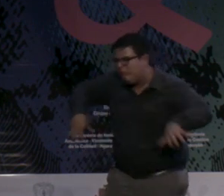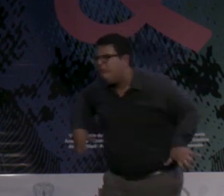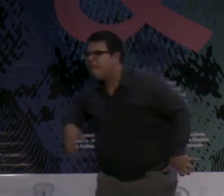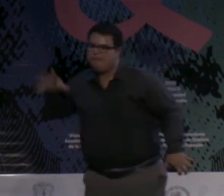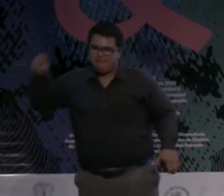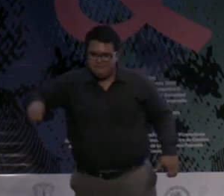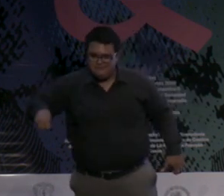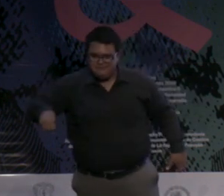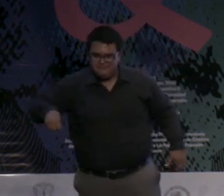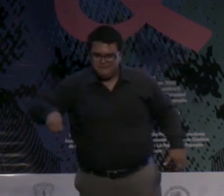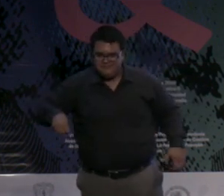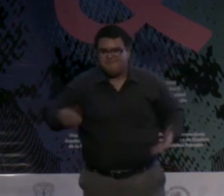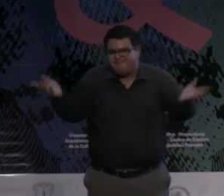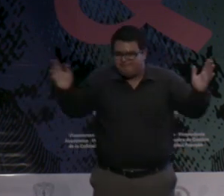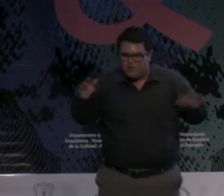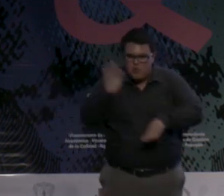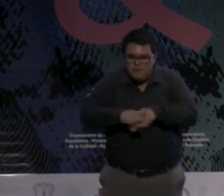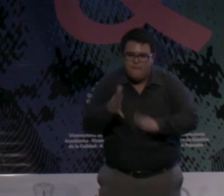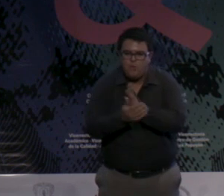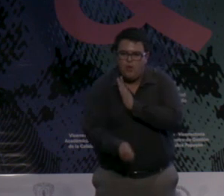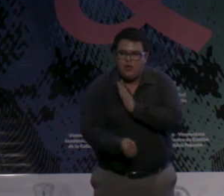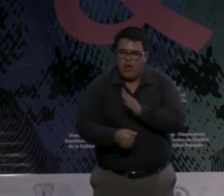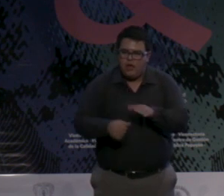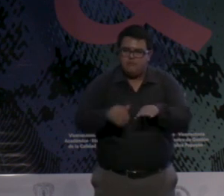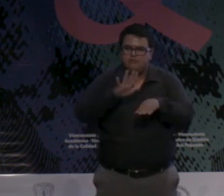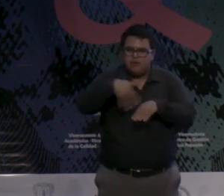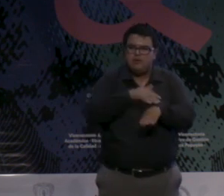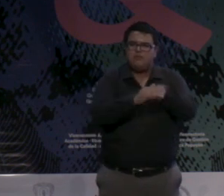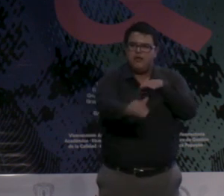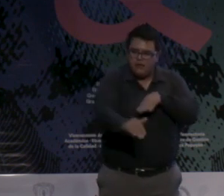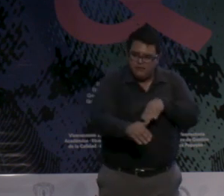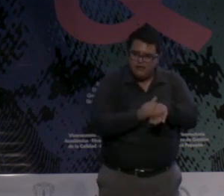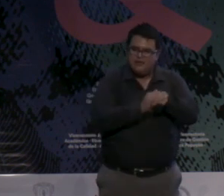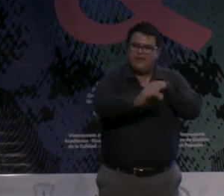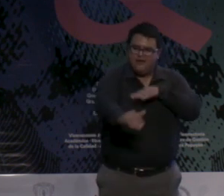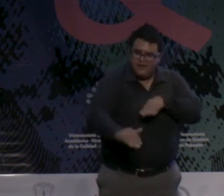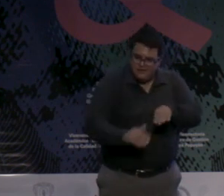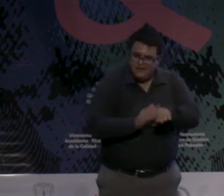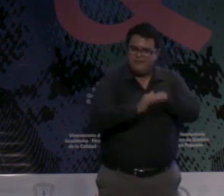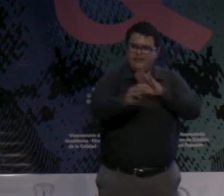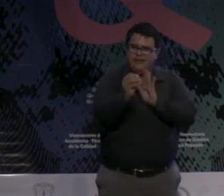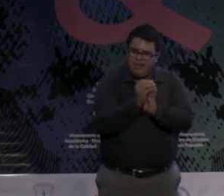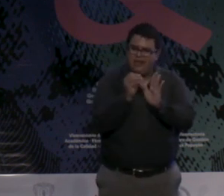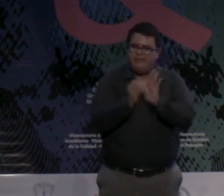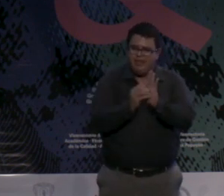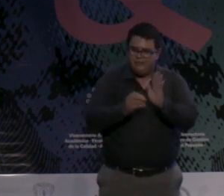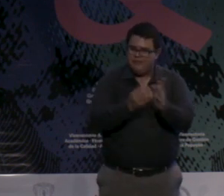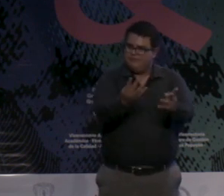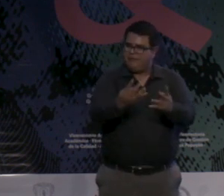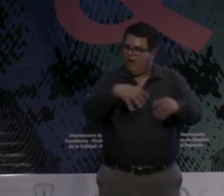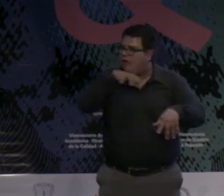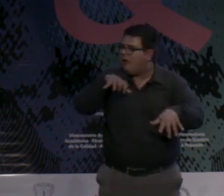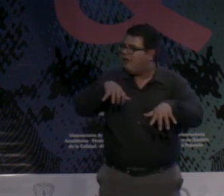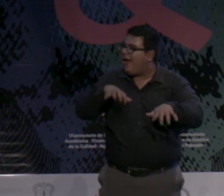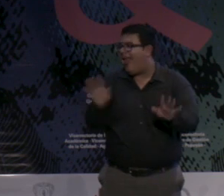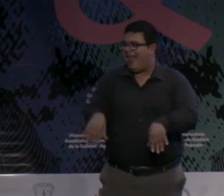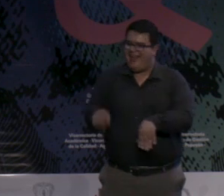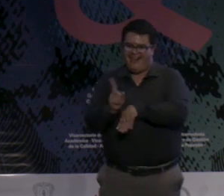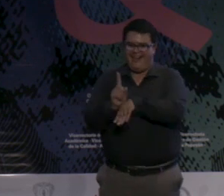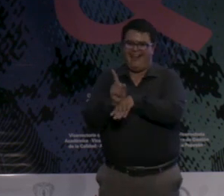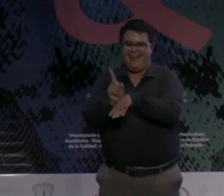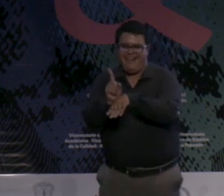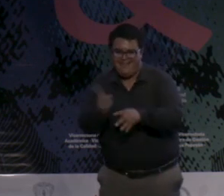cuales había una gran problemática. Los celadores, los perros se les lanzaban cuando los veían adentro de la universidad porque parece que los perros son